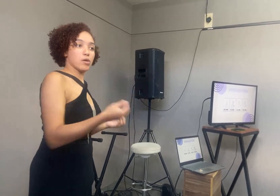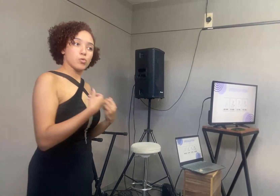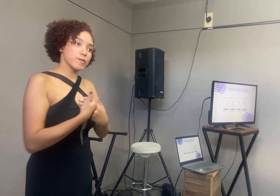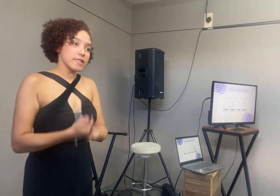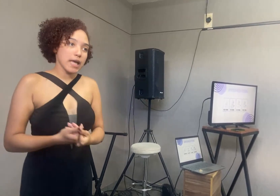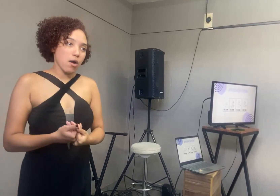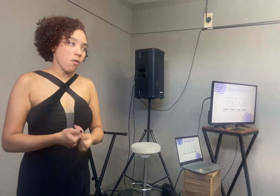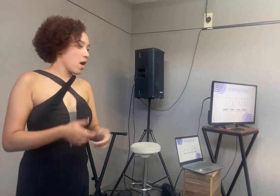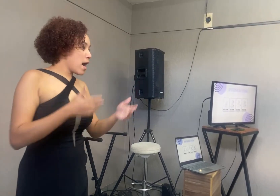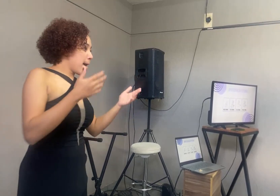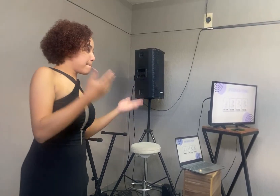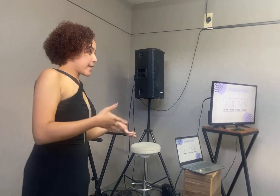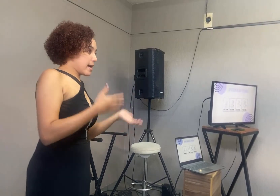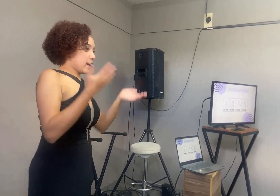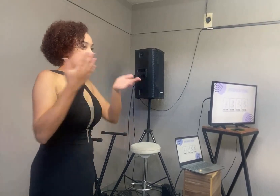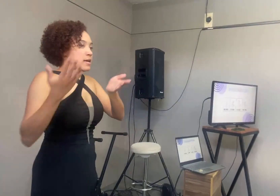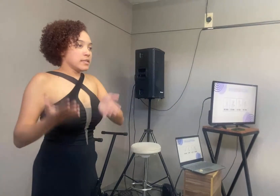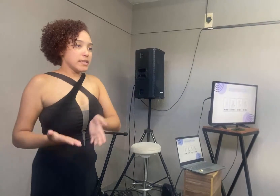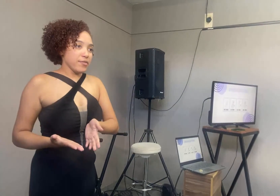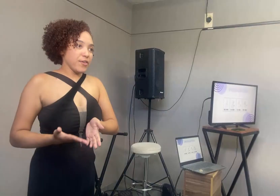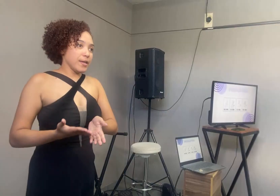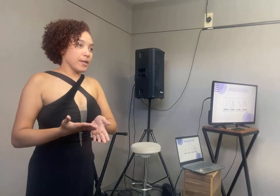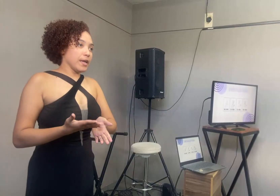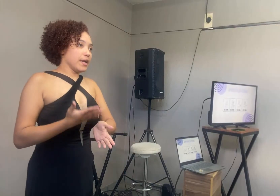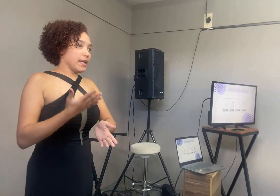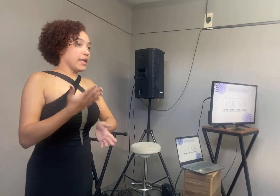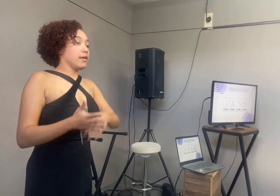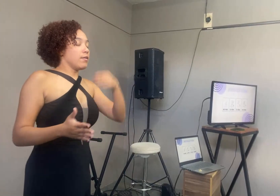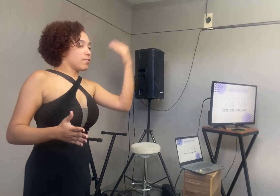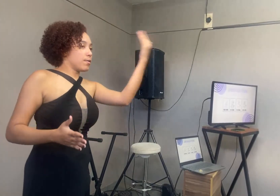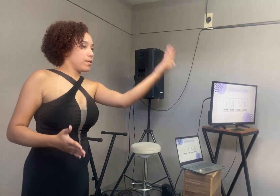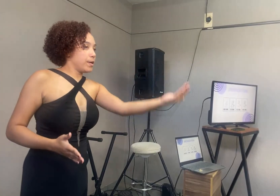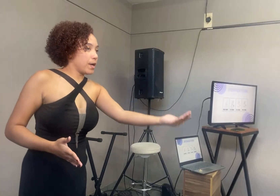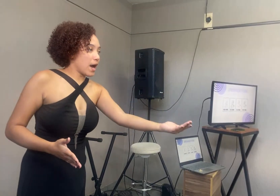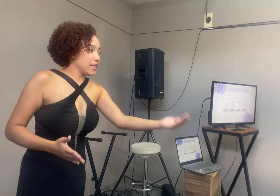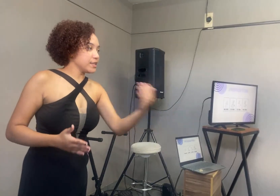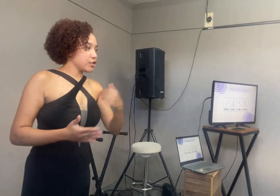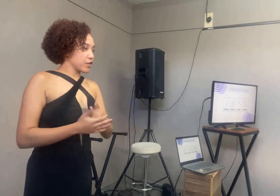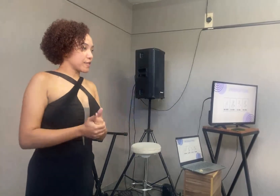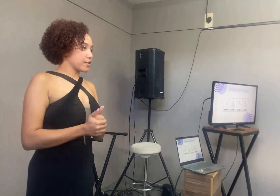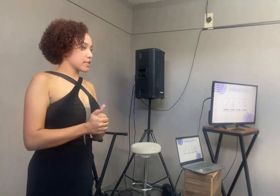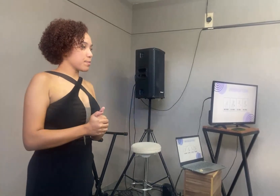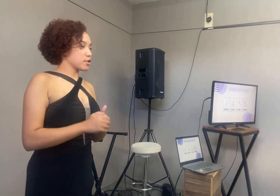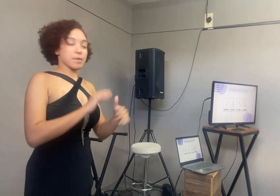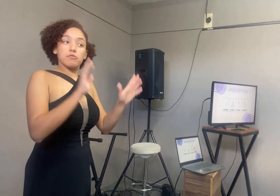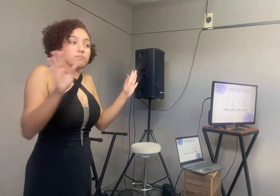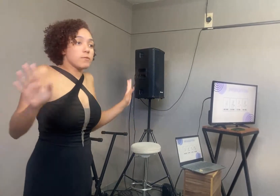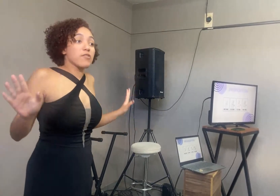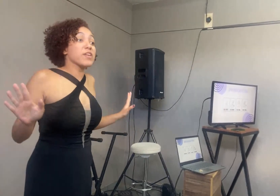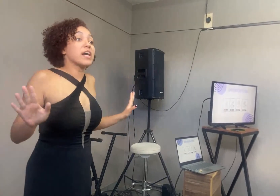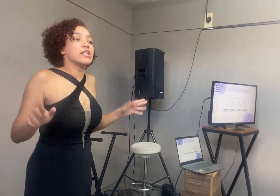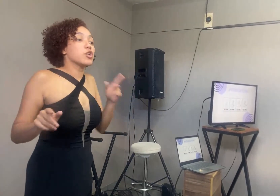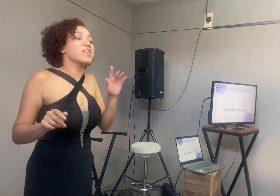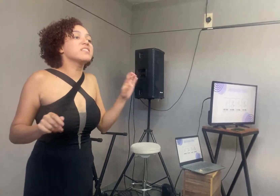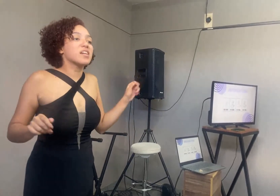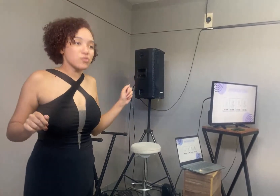um sinal para definir ali a identificação dessa pessoa, para não ter que ficar soletrando